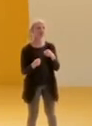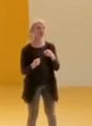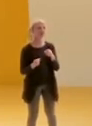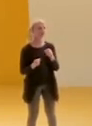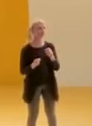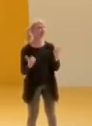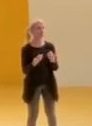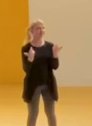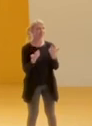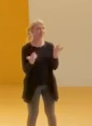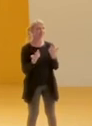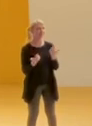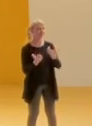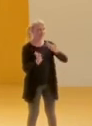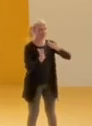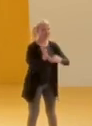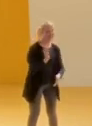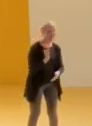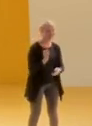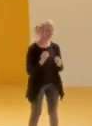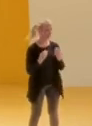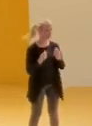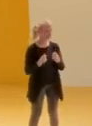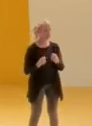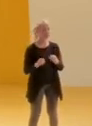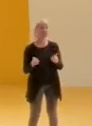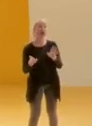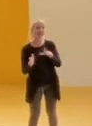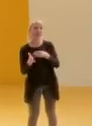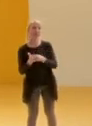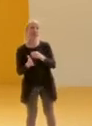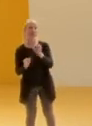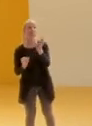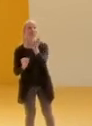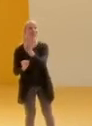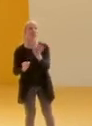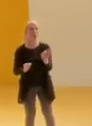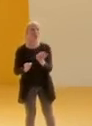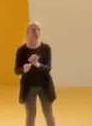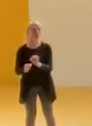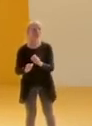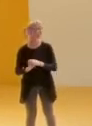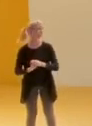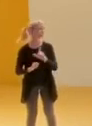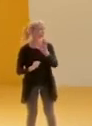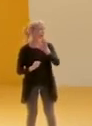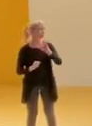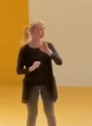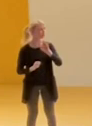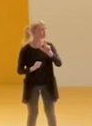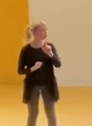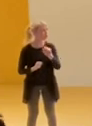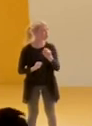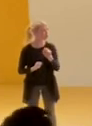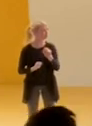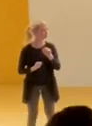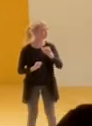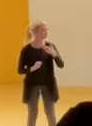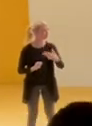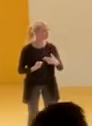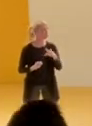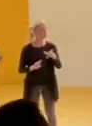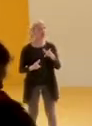Mało tego w przypadku bitcoina bo oni w tej chwili mówię mamy nawet do czynienia z sytuacją kiedy podasz pieniądze będzie